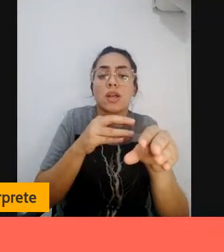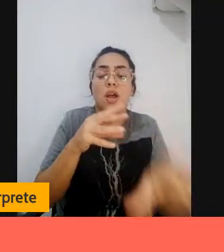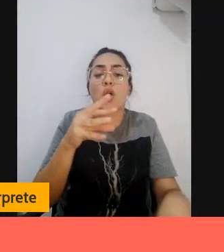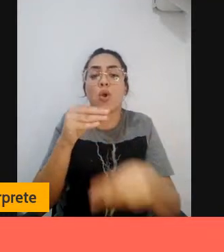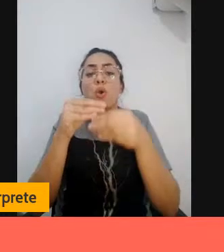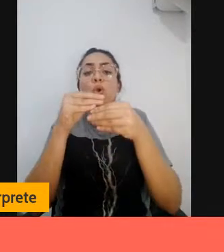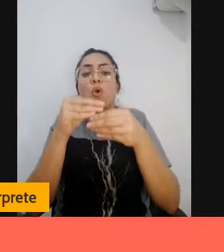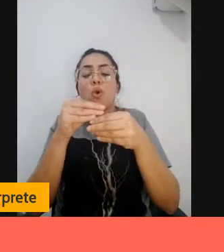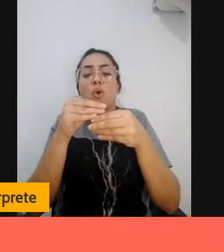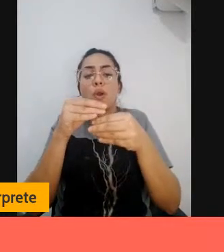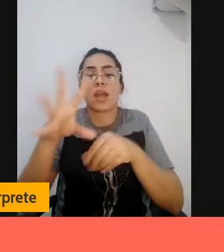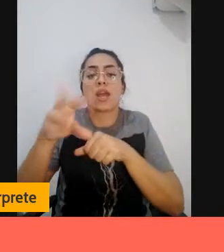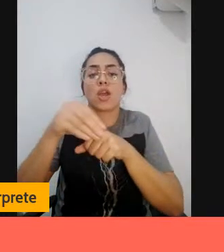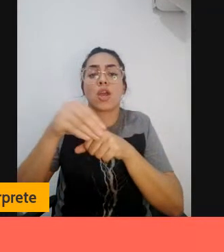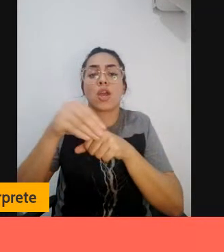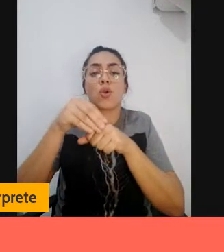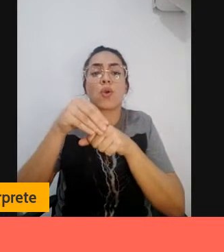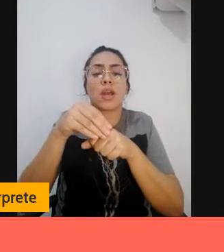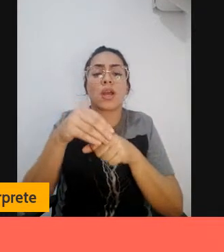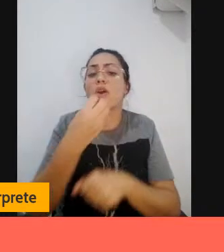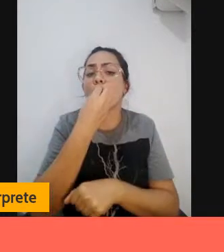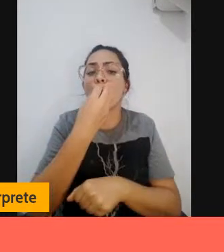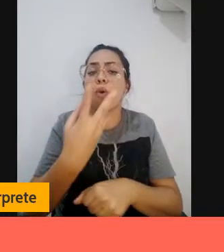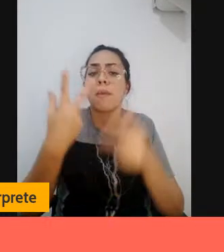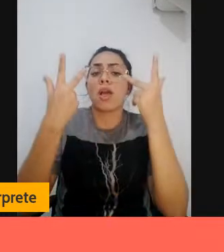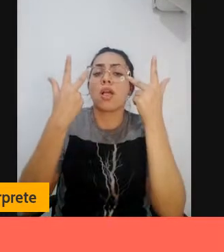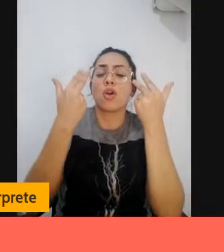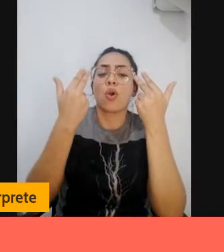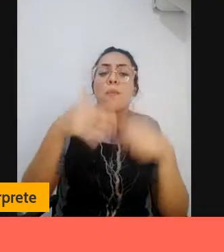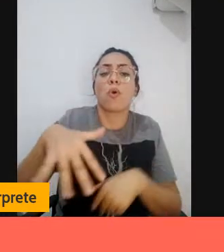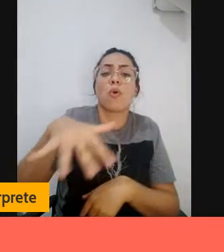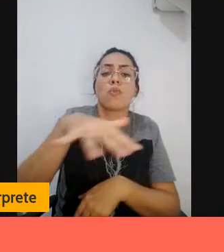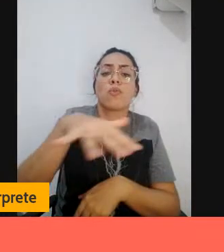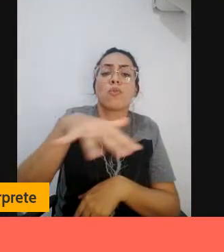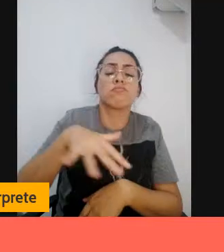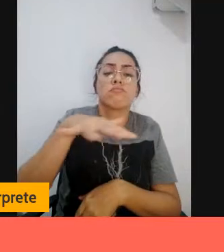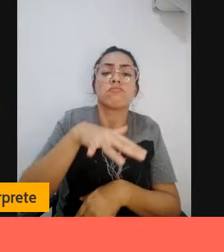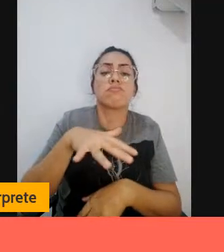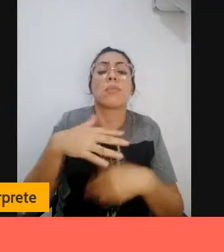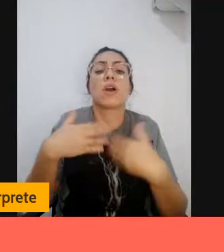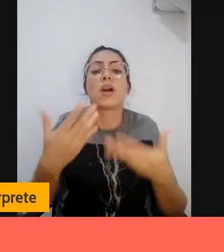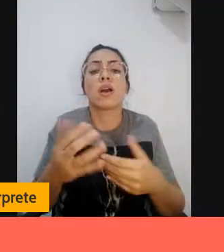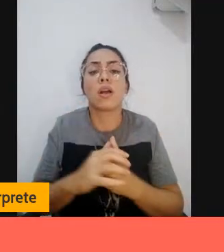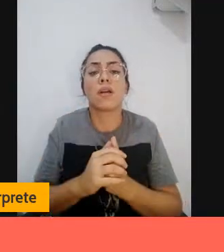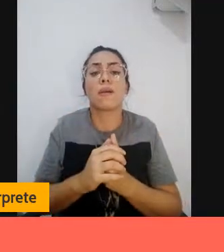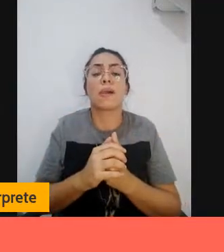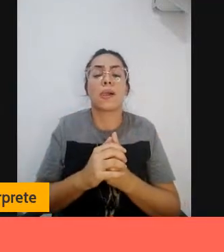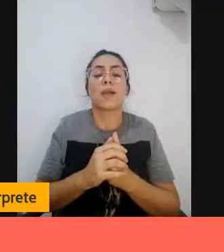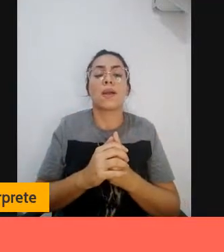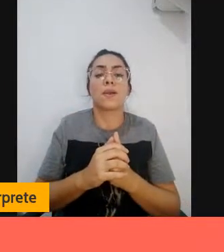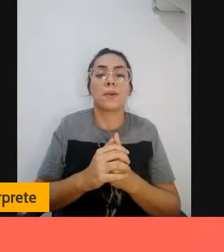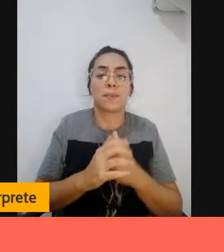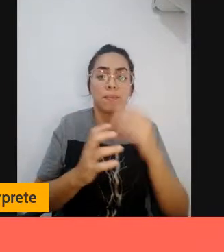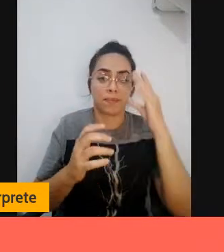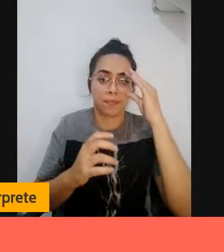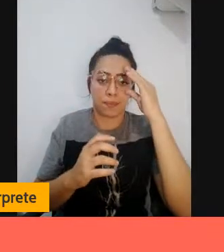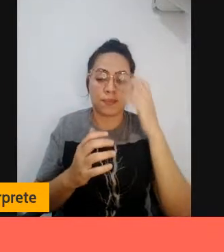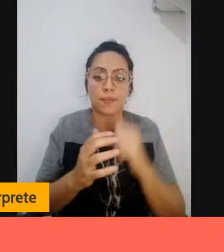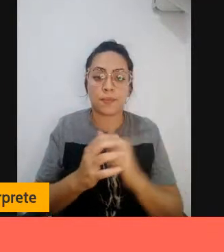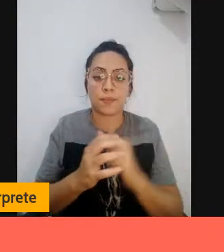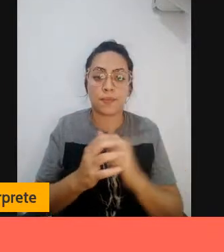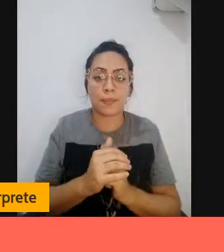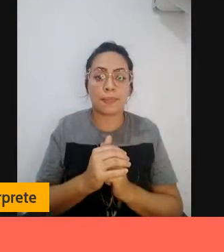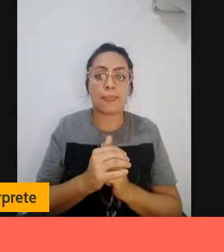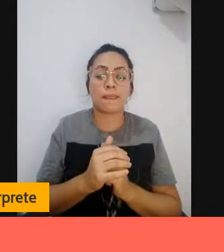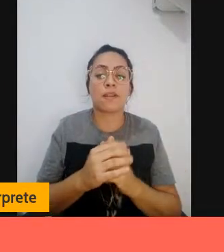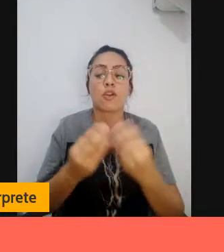são bens comuns e não bens públicos. Isso, em termos de nossa interpretação, forma de